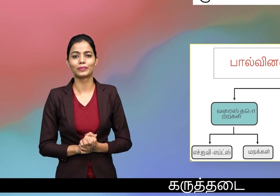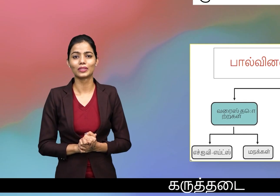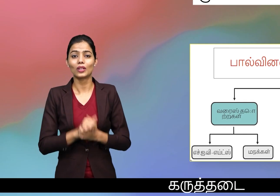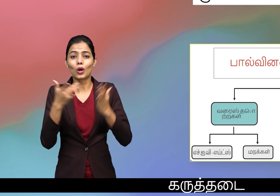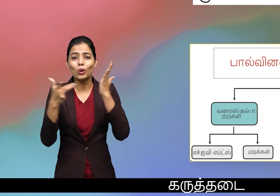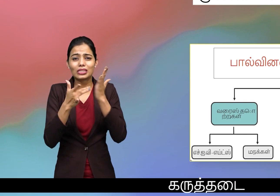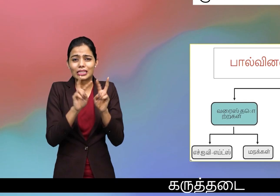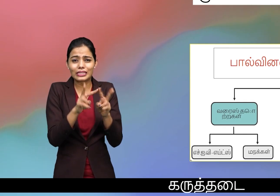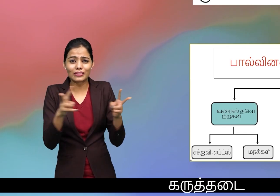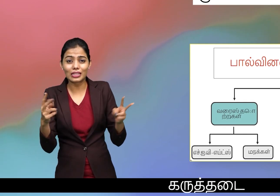கருத்தடை.